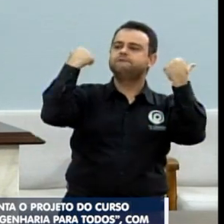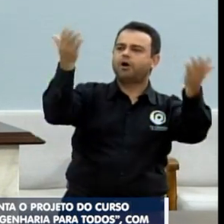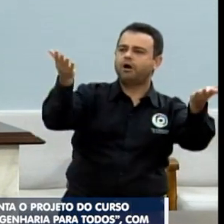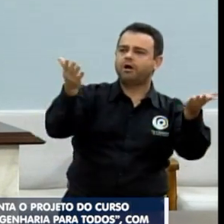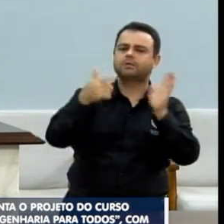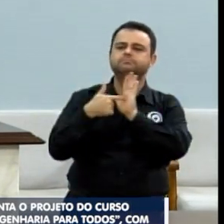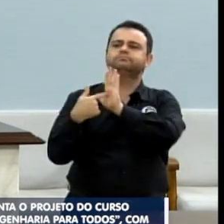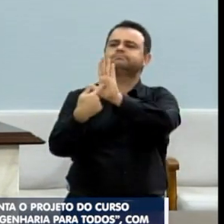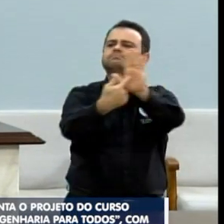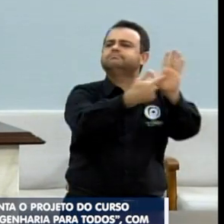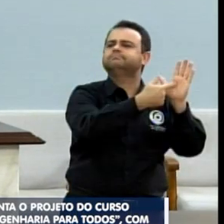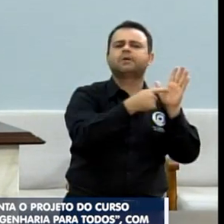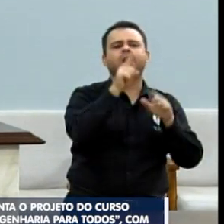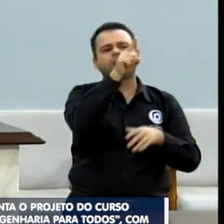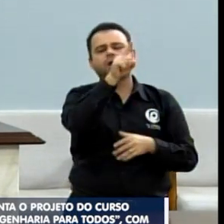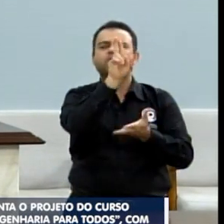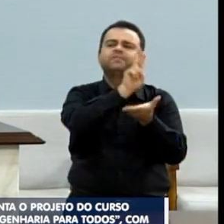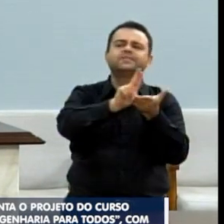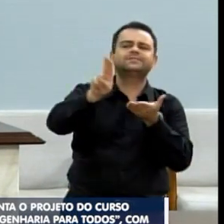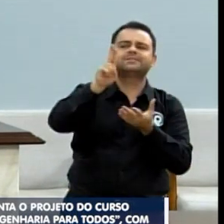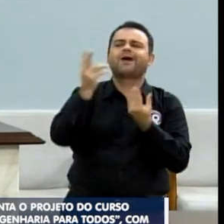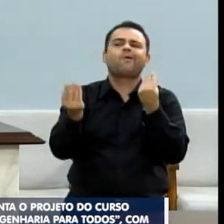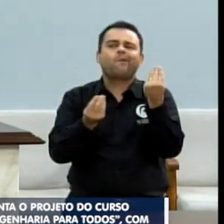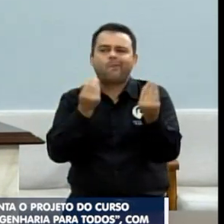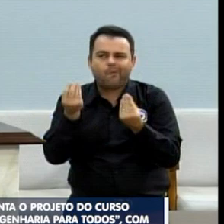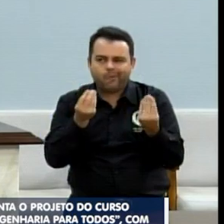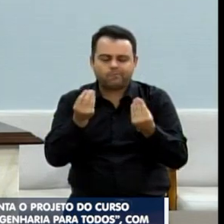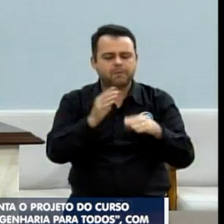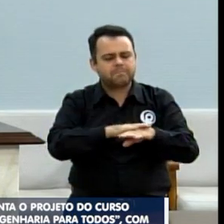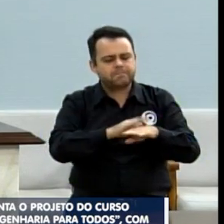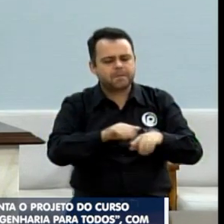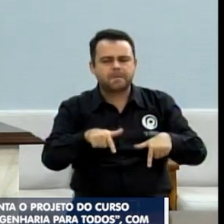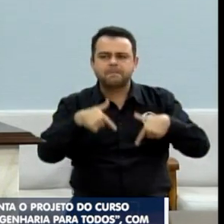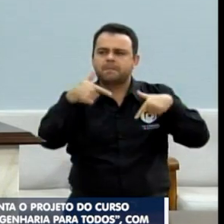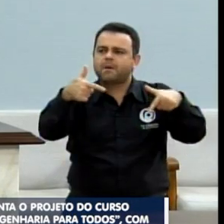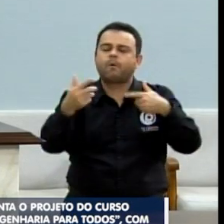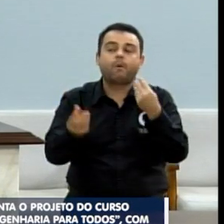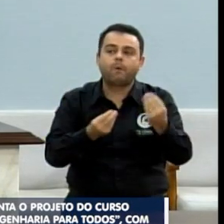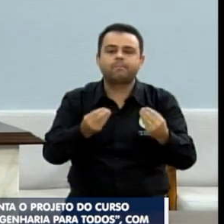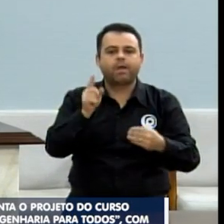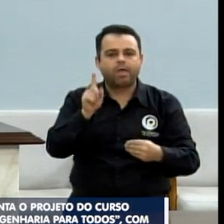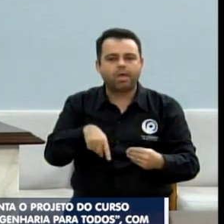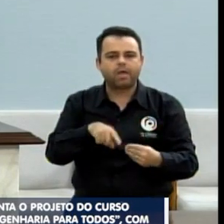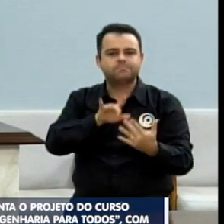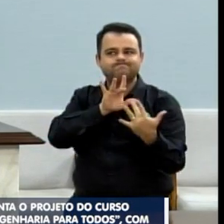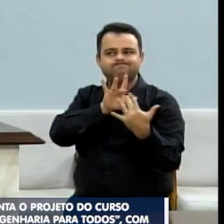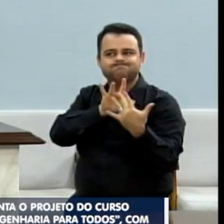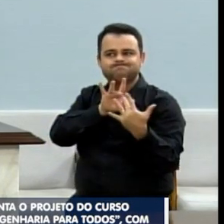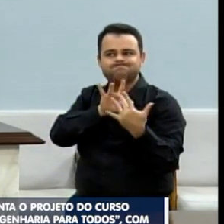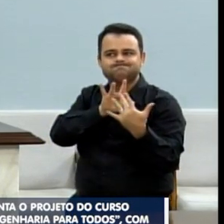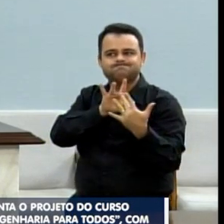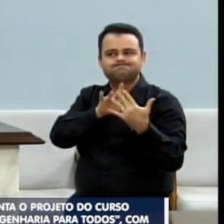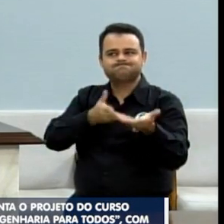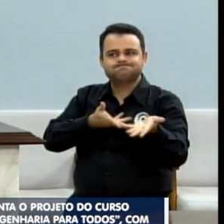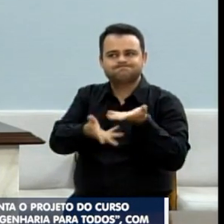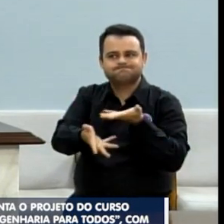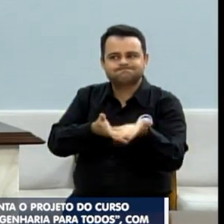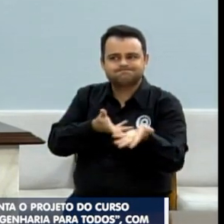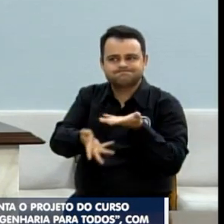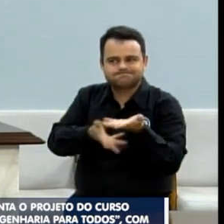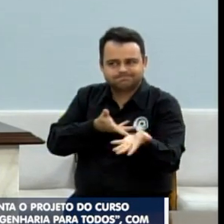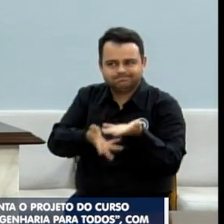que a universidade está fazendo. Então, tendo uma conexão bidirecional. E por isso